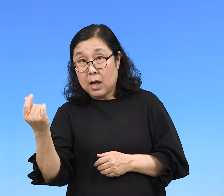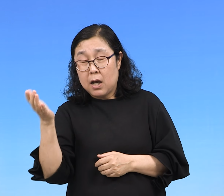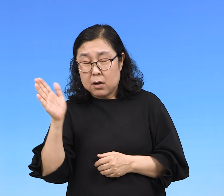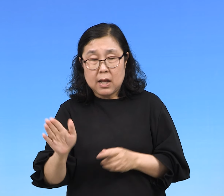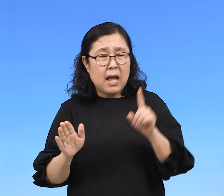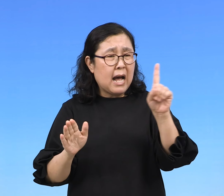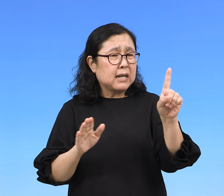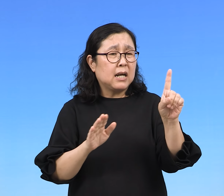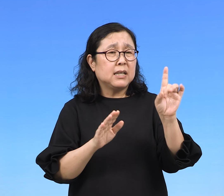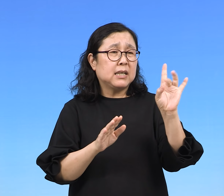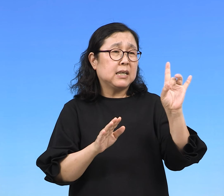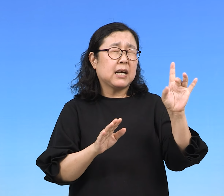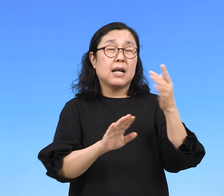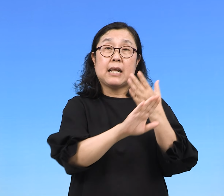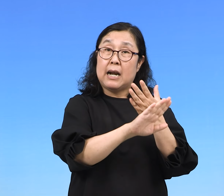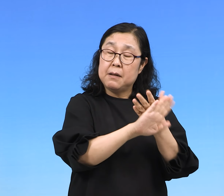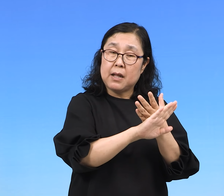다르대.